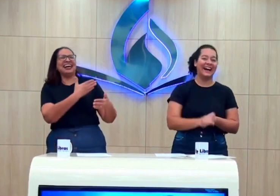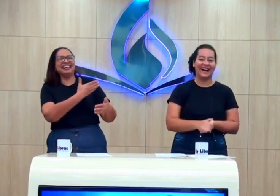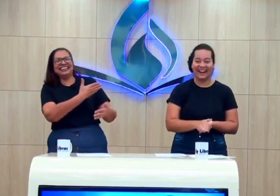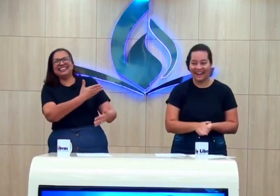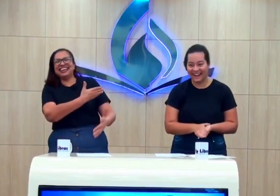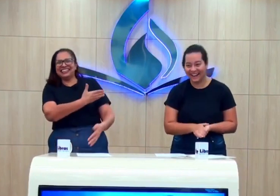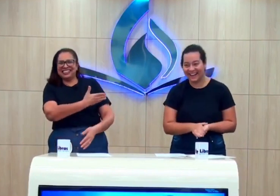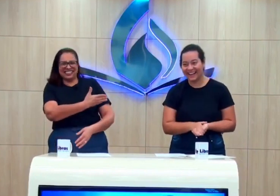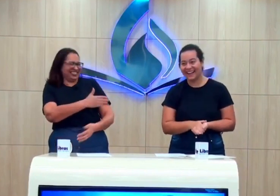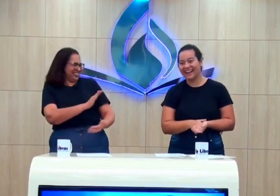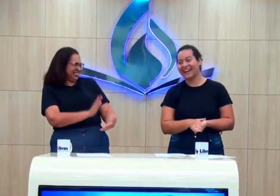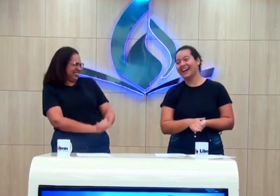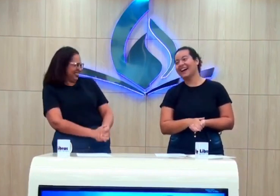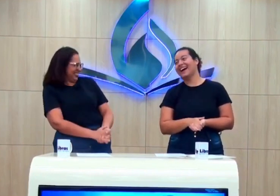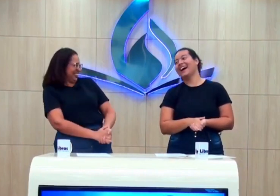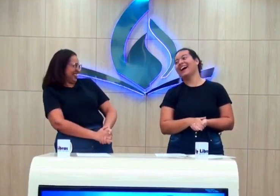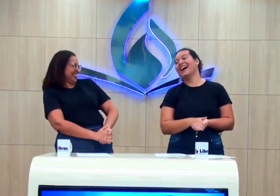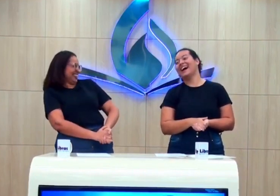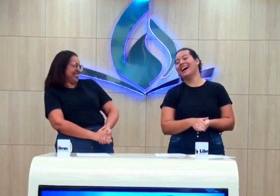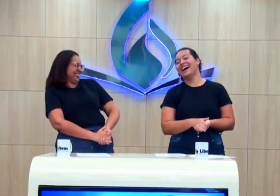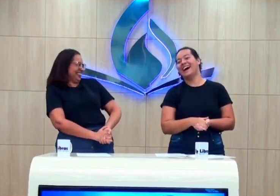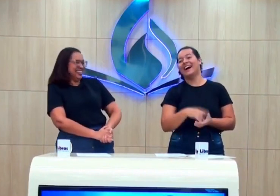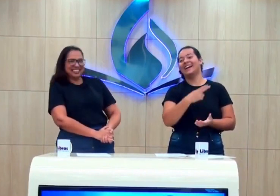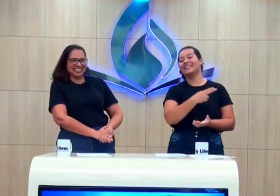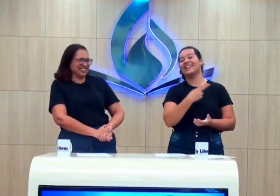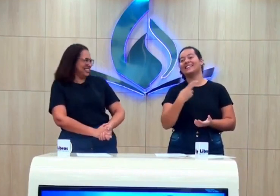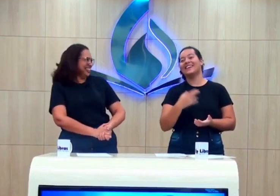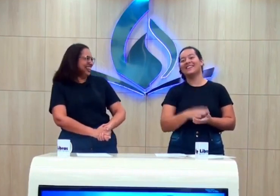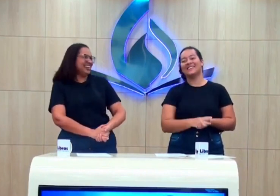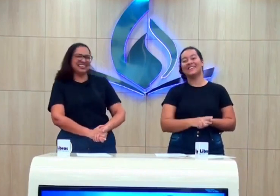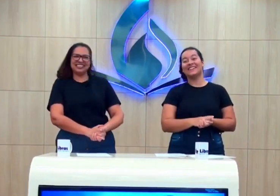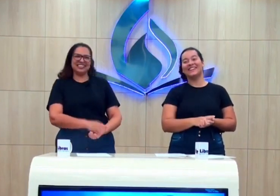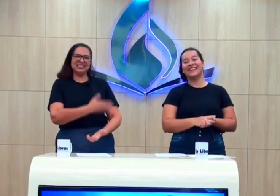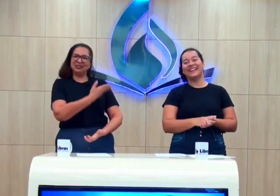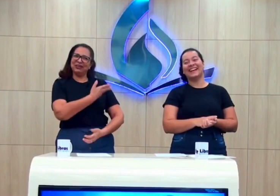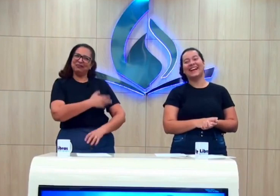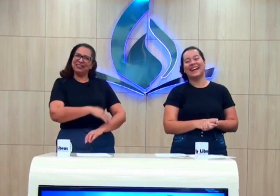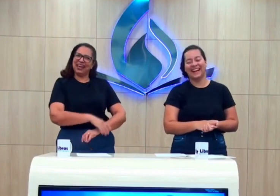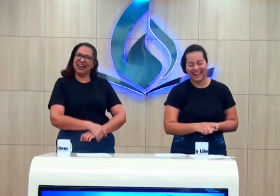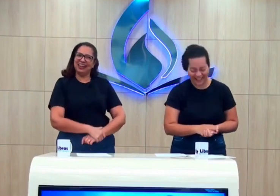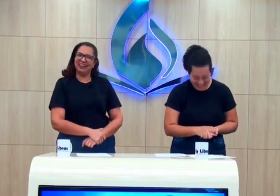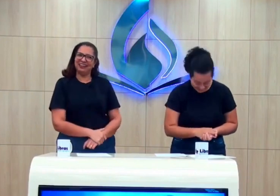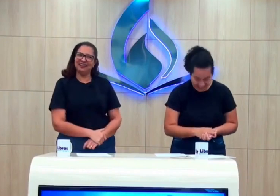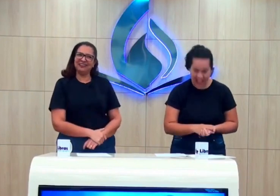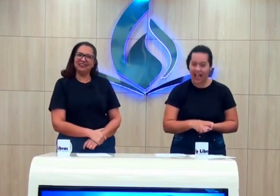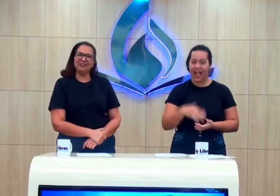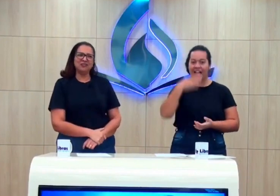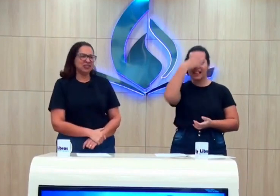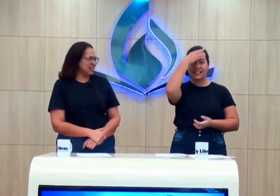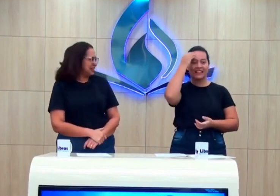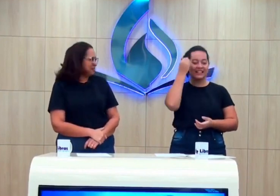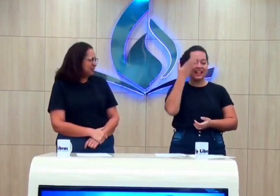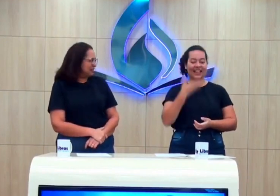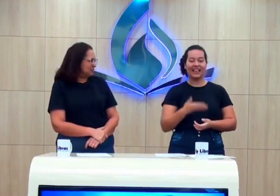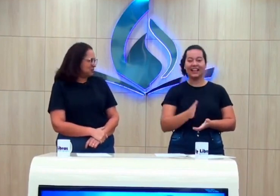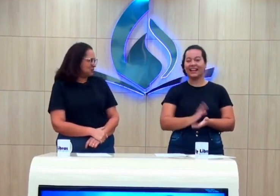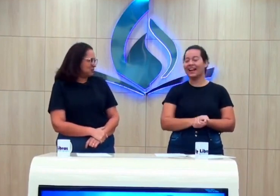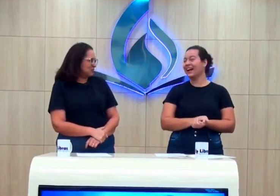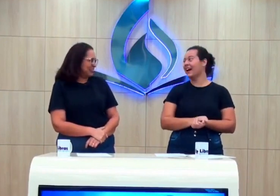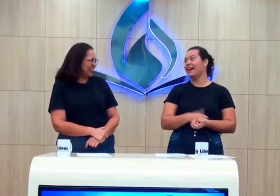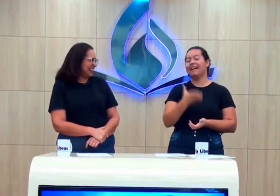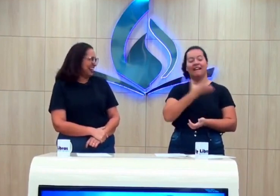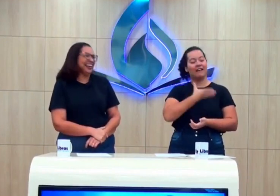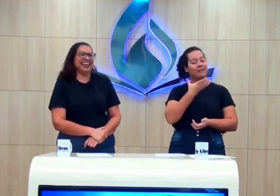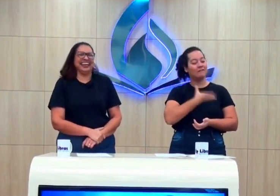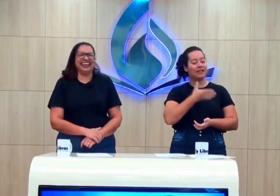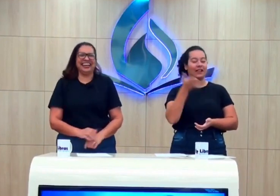Gente, esqueci o nome Nossa, que amiga da onça eu